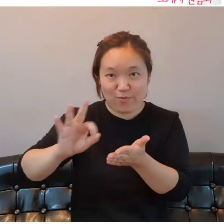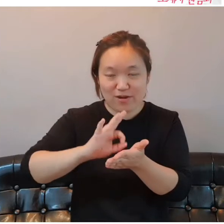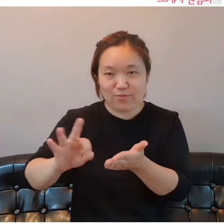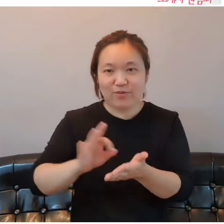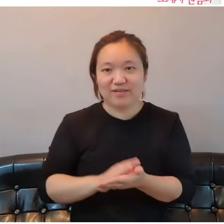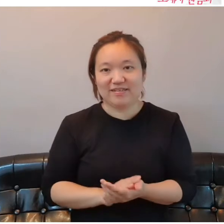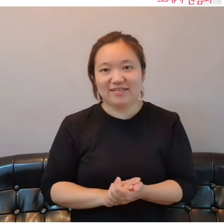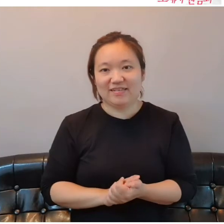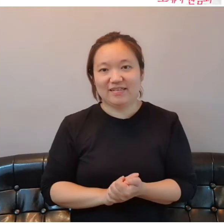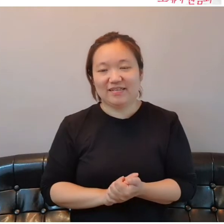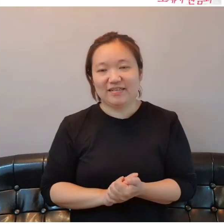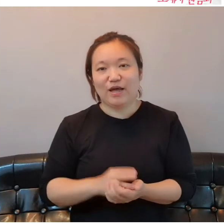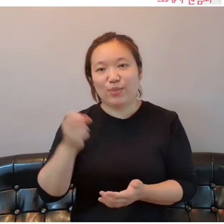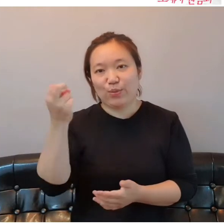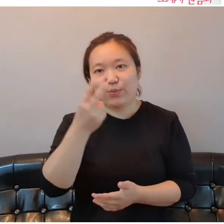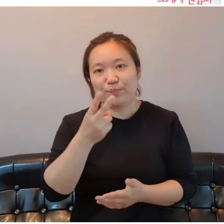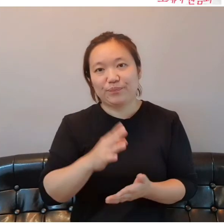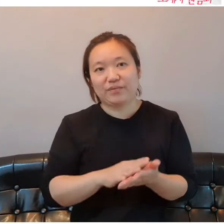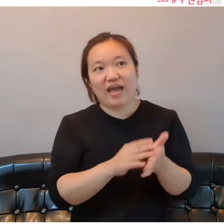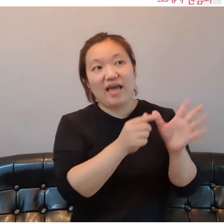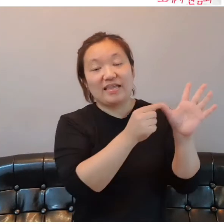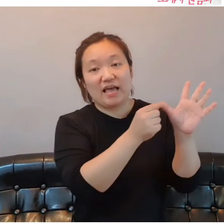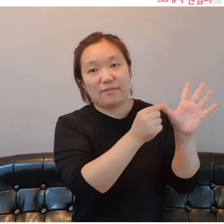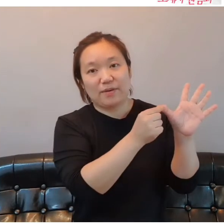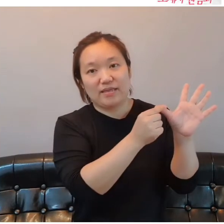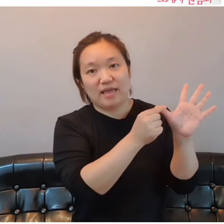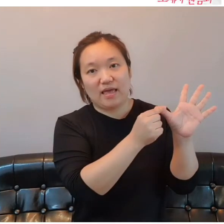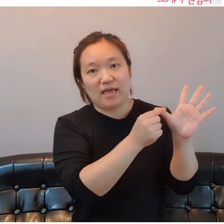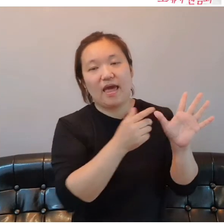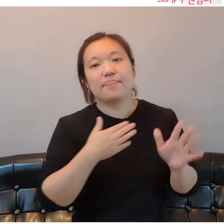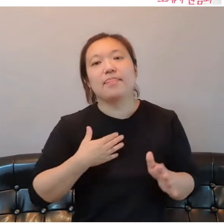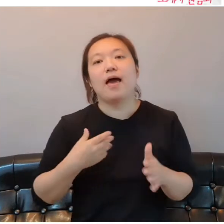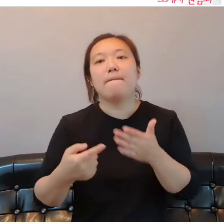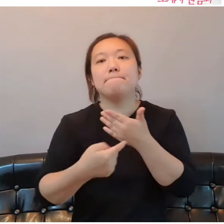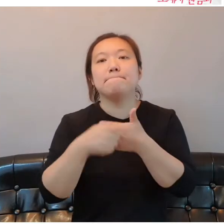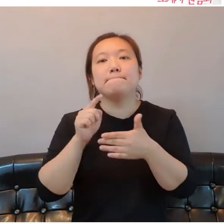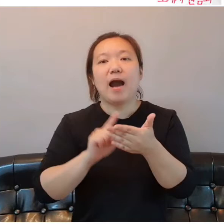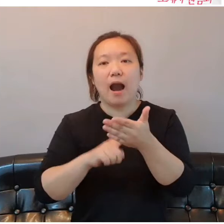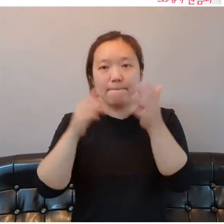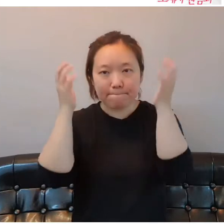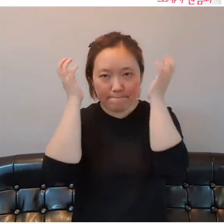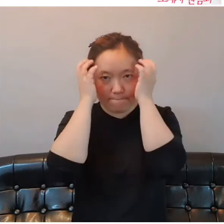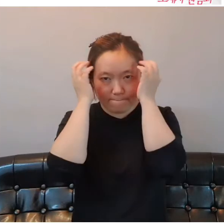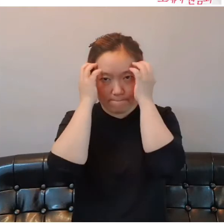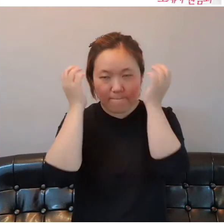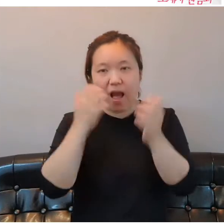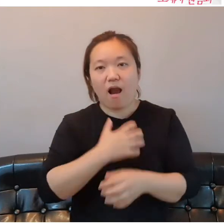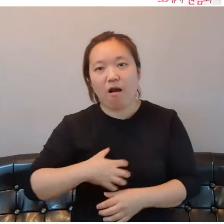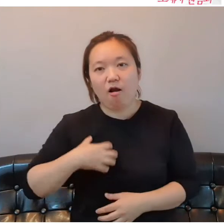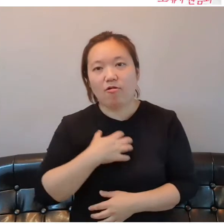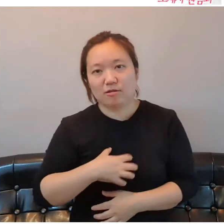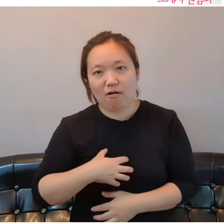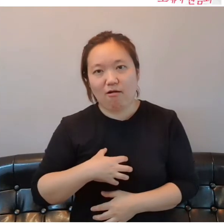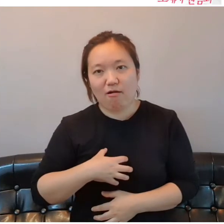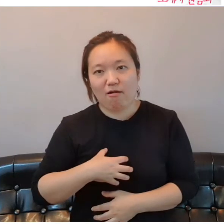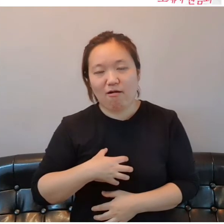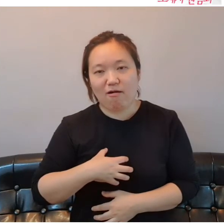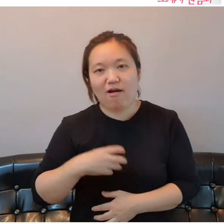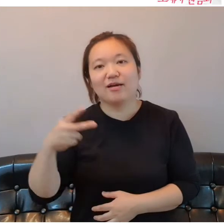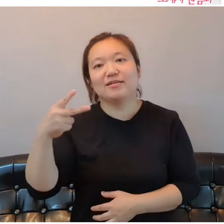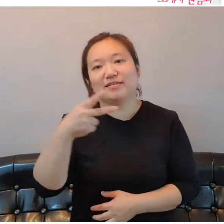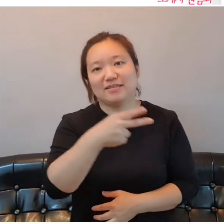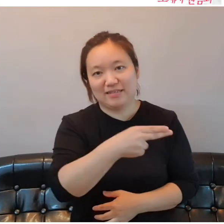아끼는 일입니다. 5단계는요, 내면의 돌보기예요. 미니멀 라이프를 이어가려면 마음을